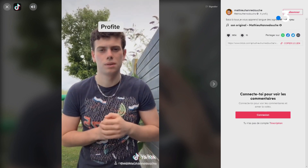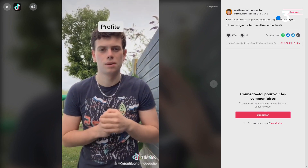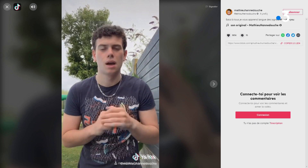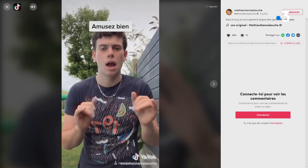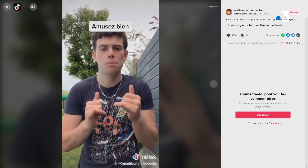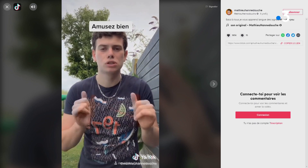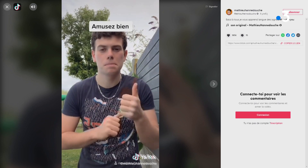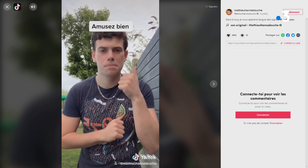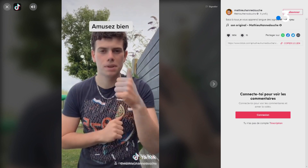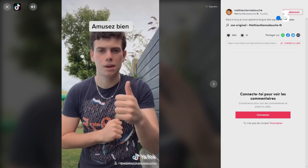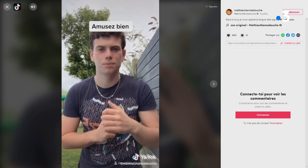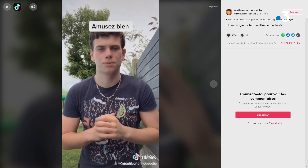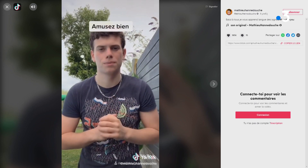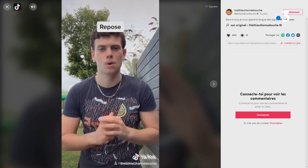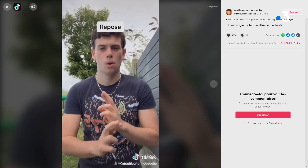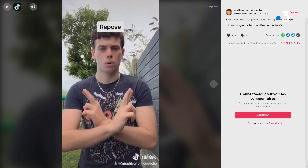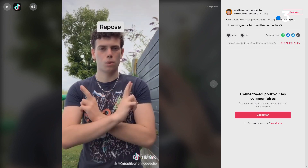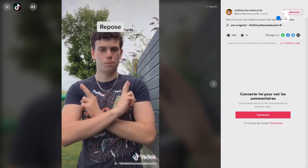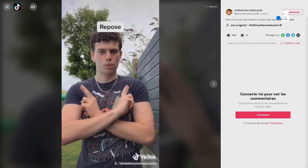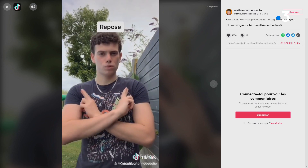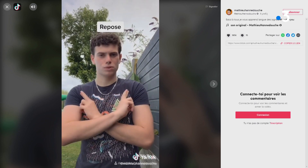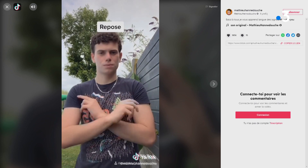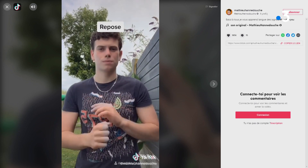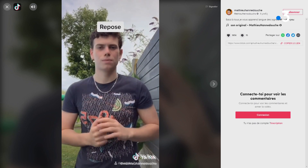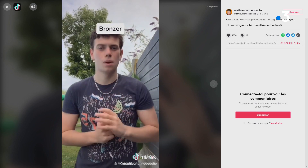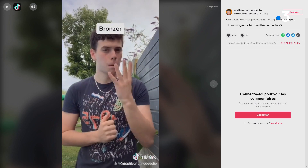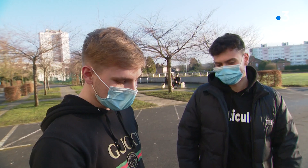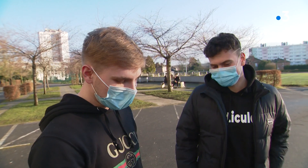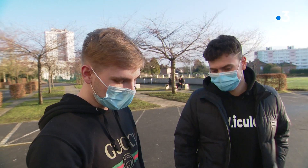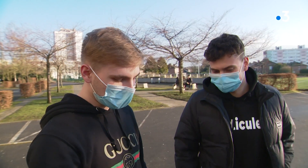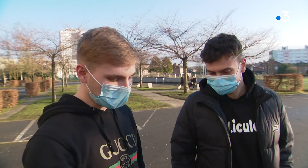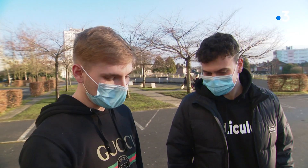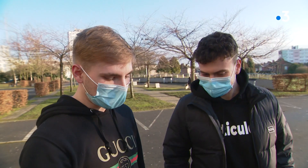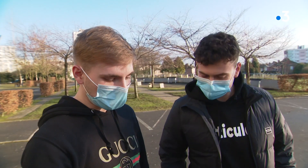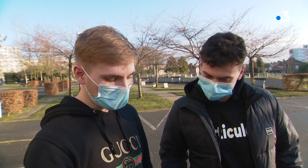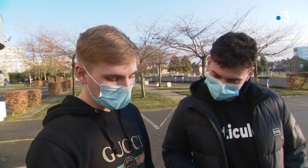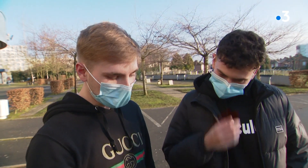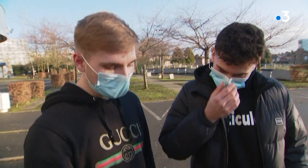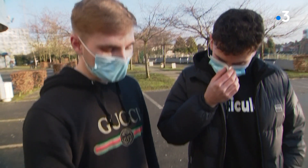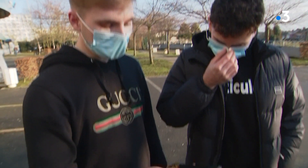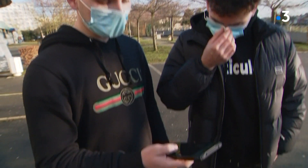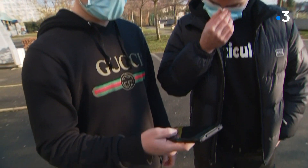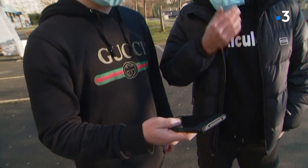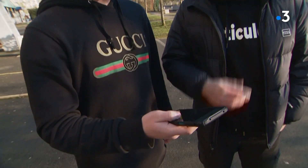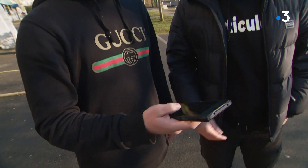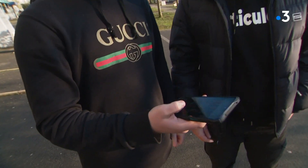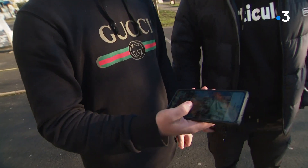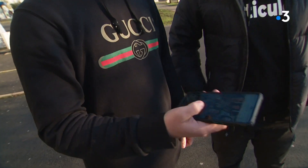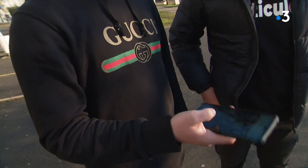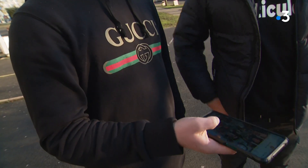la langue des signes et le succès ne s'est pas fait attendre. C'est vrai qu'on avait un peu de mal à parler avec et c'est vrai que c'est toujours mieux d'avoir